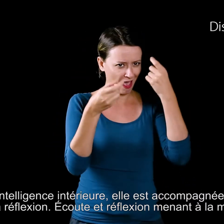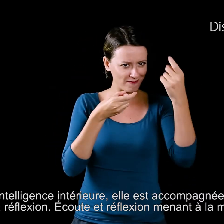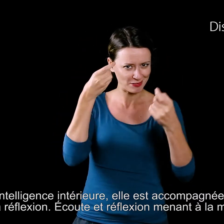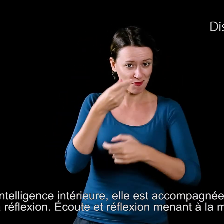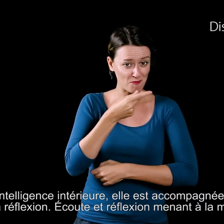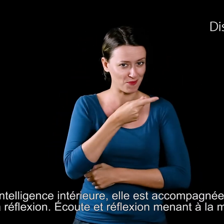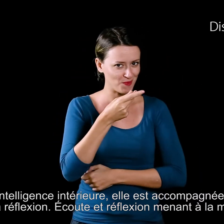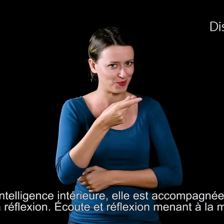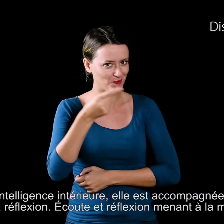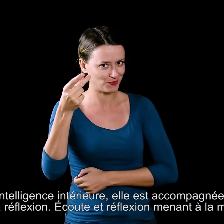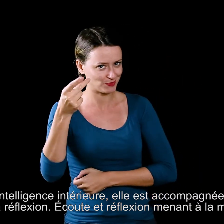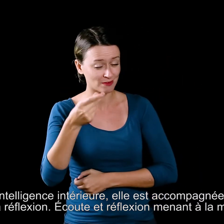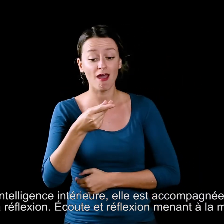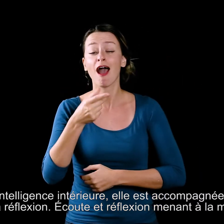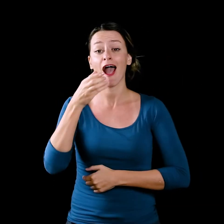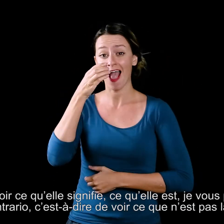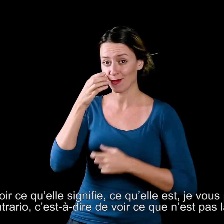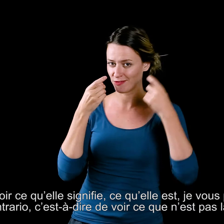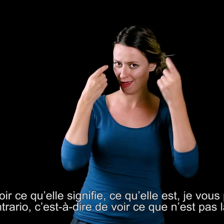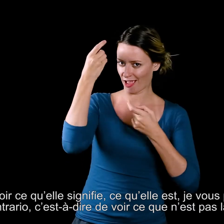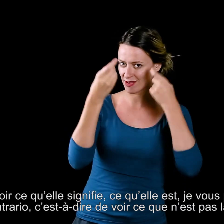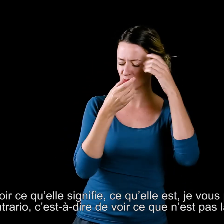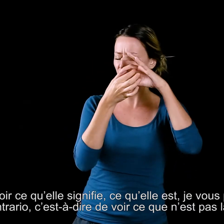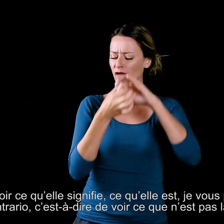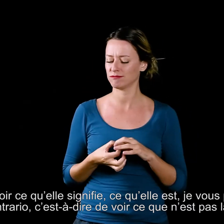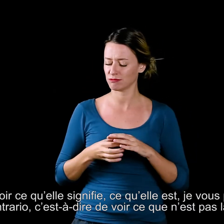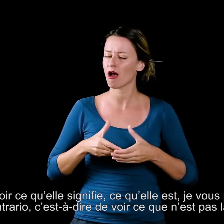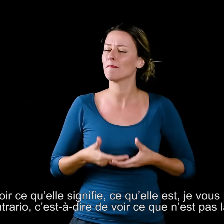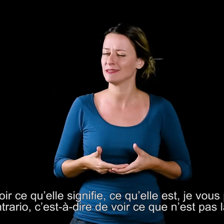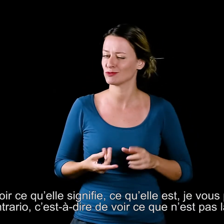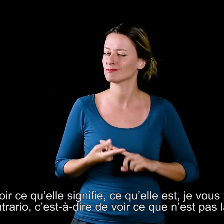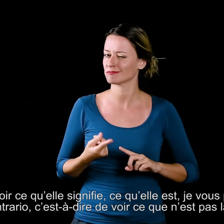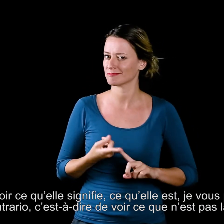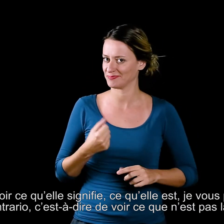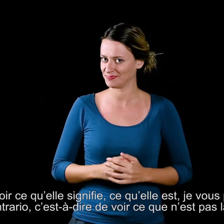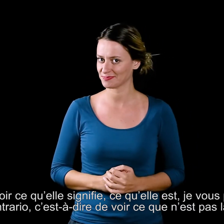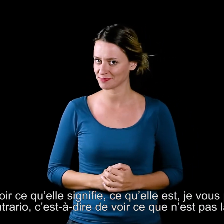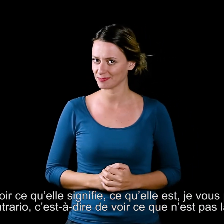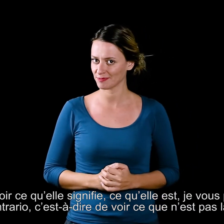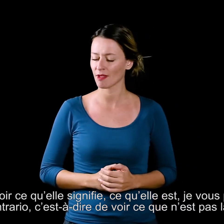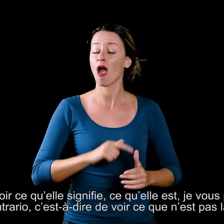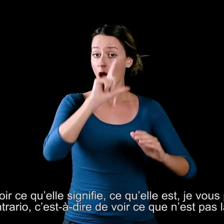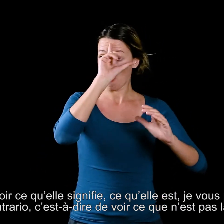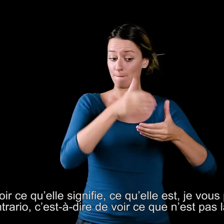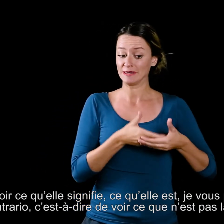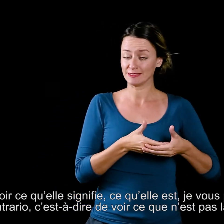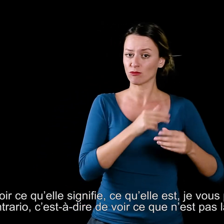réflexion menant à la méditation. Avant de voir ce qu'elle signifie, ce qu'elle est, je vous